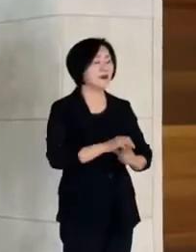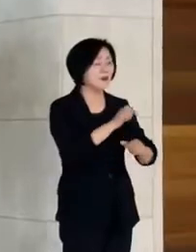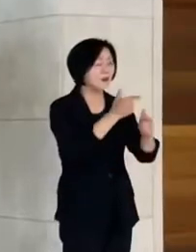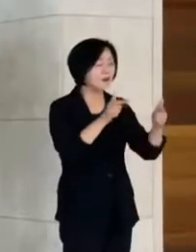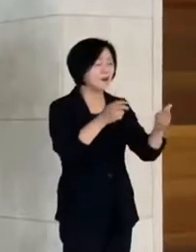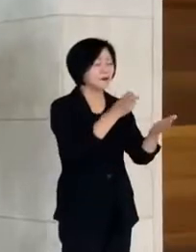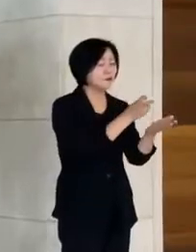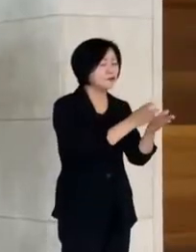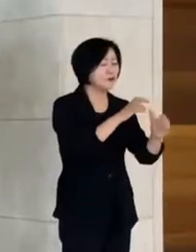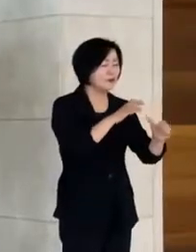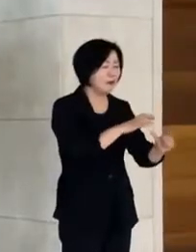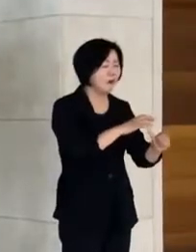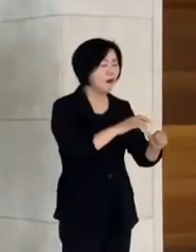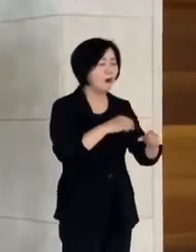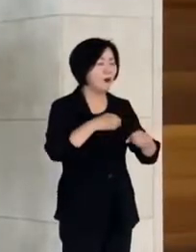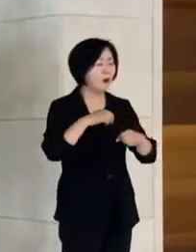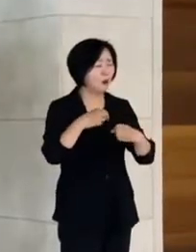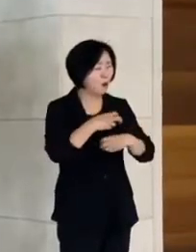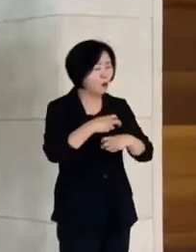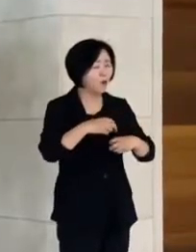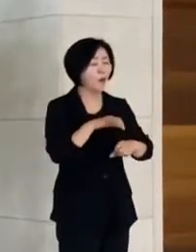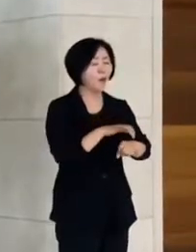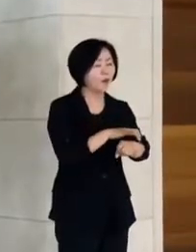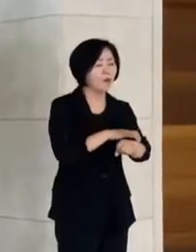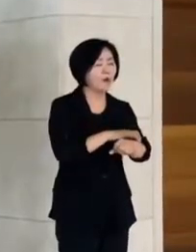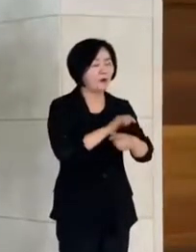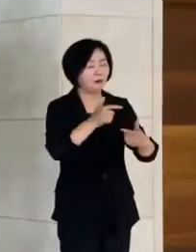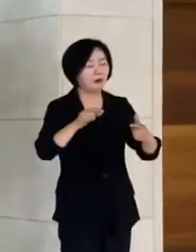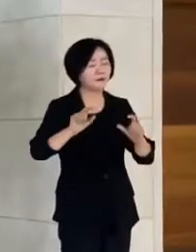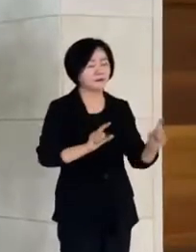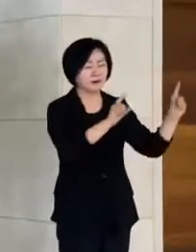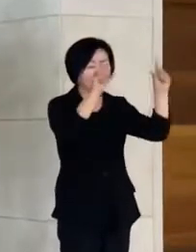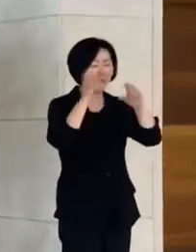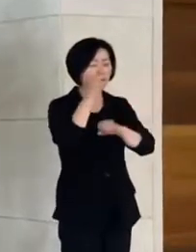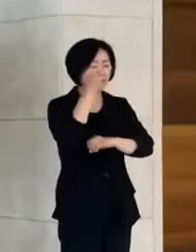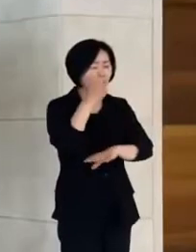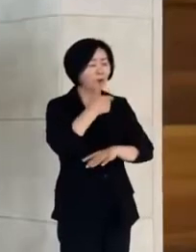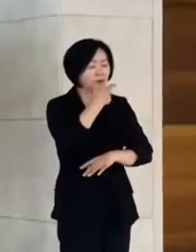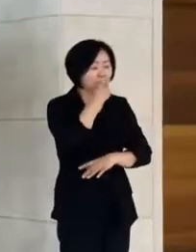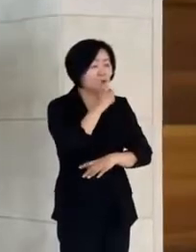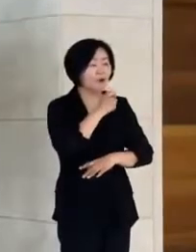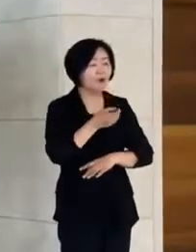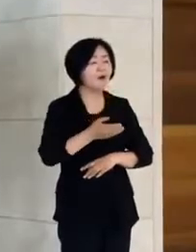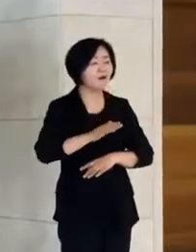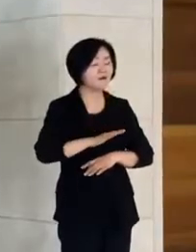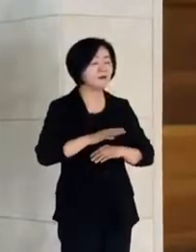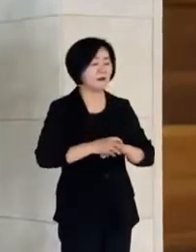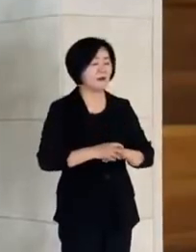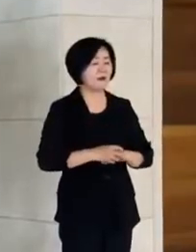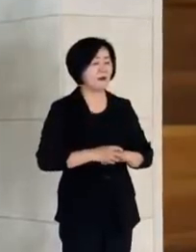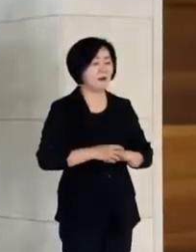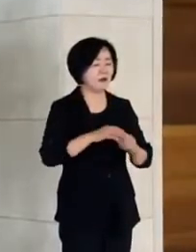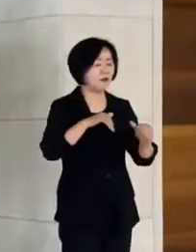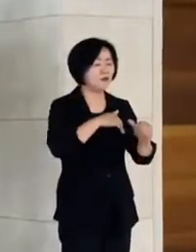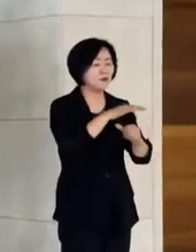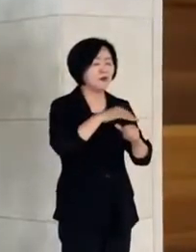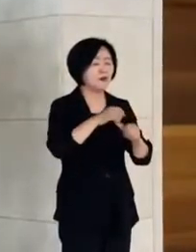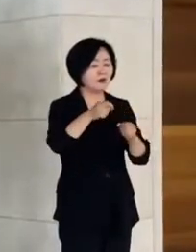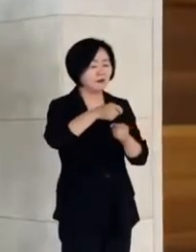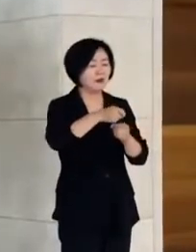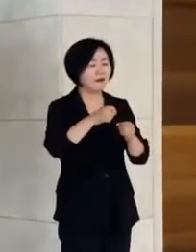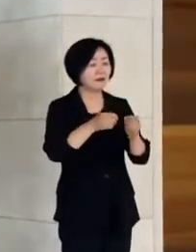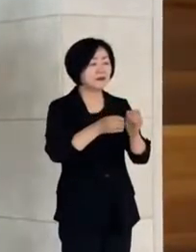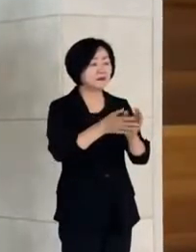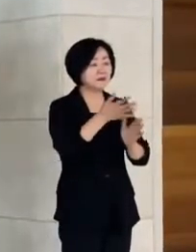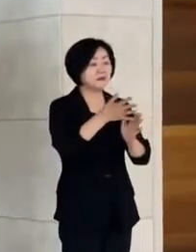중첩규제, 교통불편, 각종 생활문화 인프라가 부족하여 인근 시군을 이용해야만